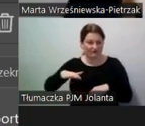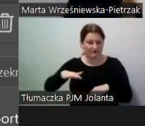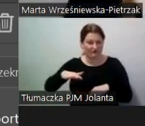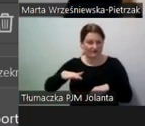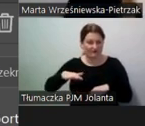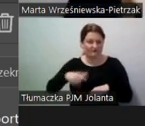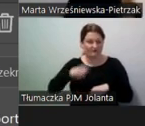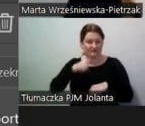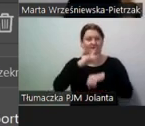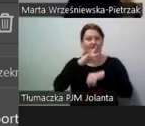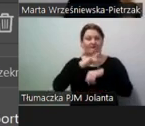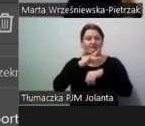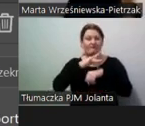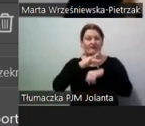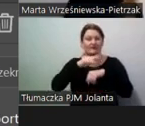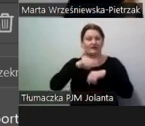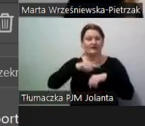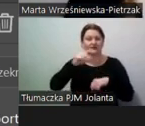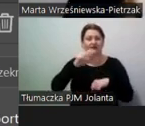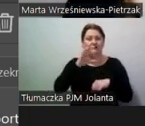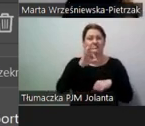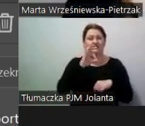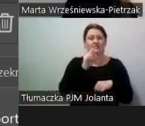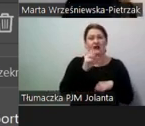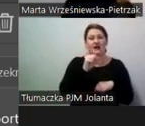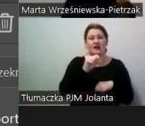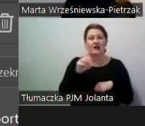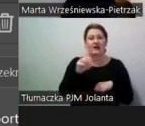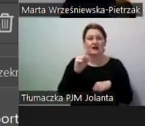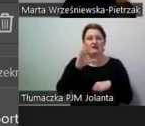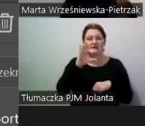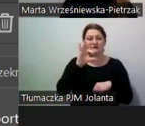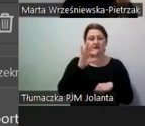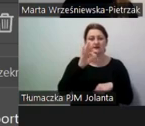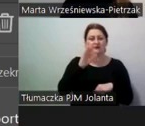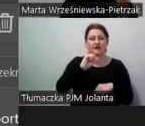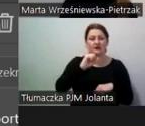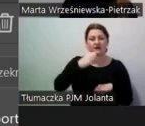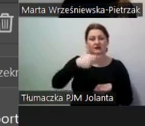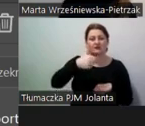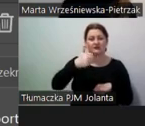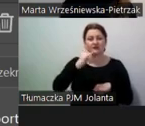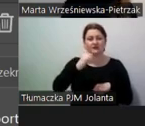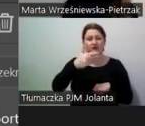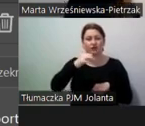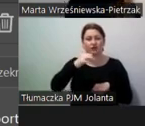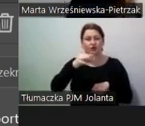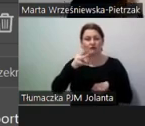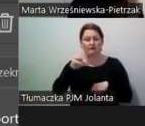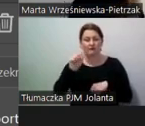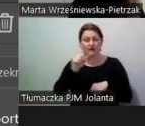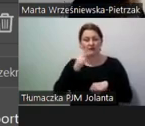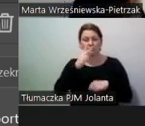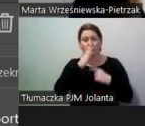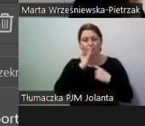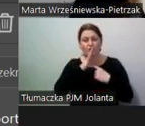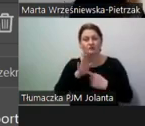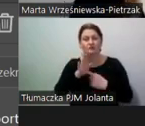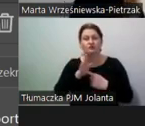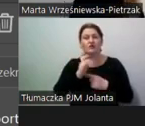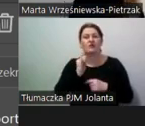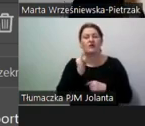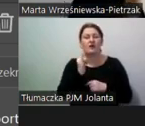tego wyniku skala Staninowa, która pozwala odnieść wynik badanego ucznia do tego, jak